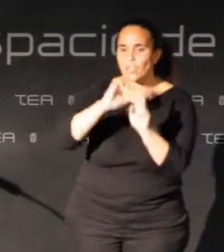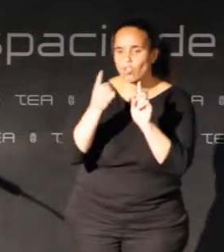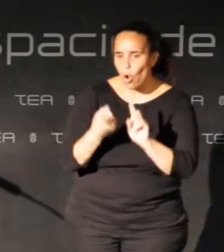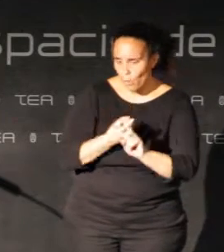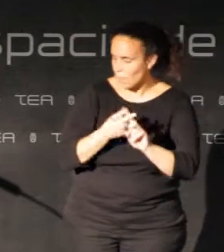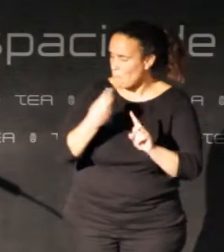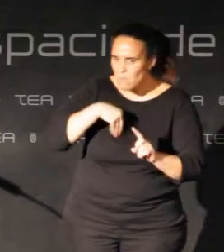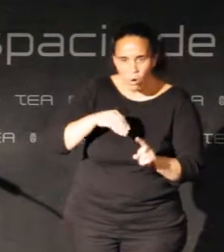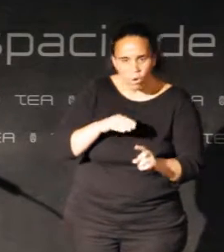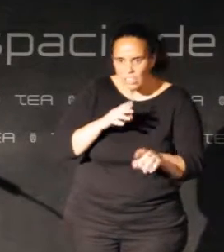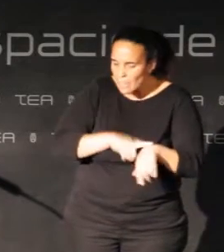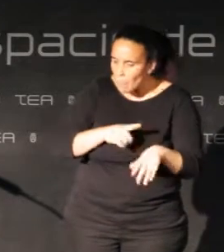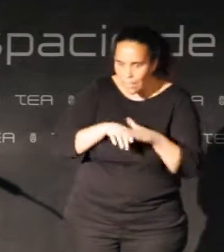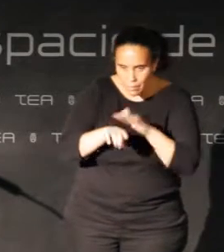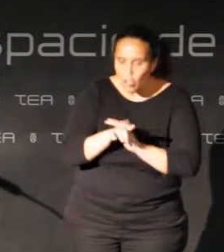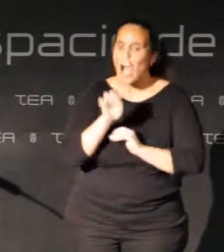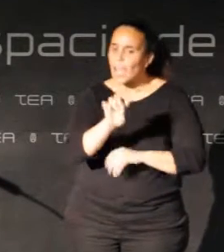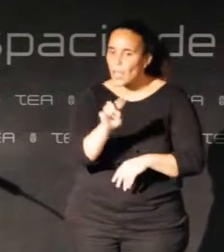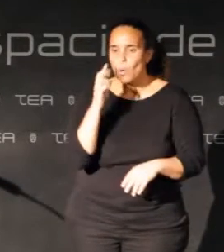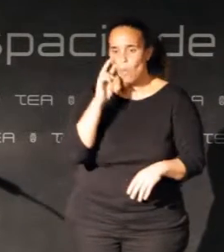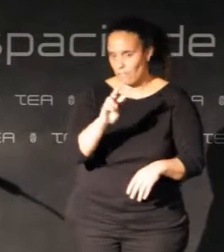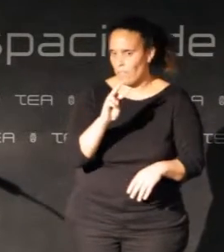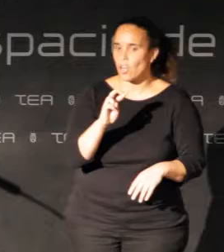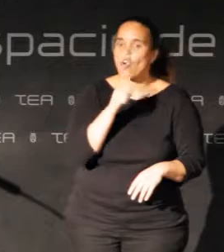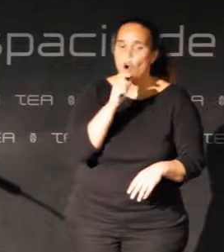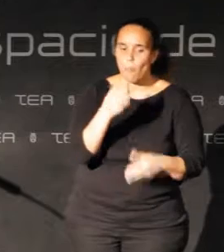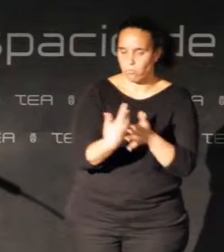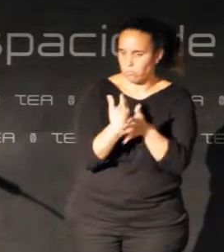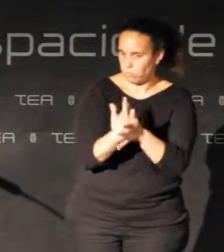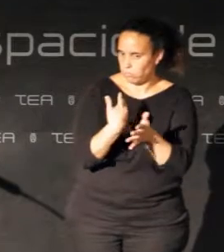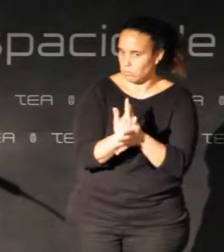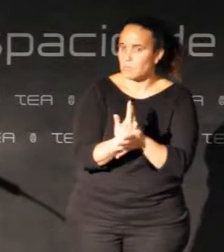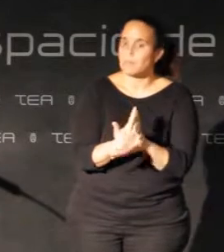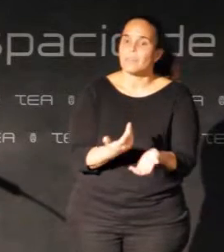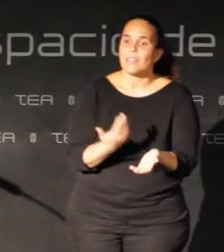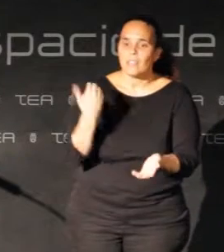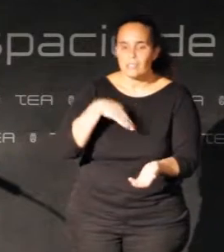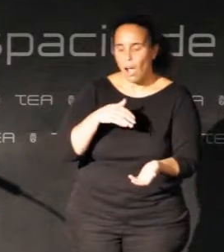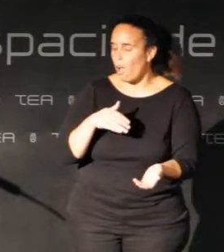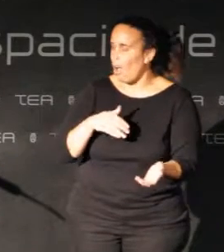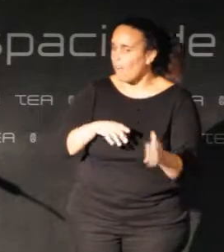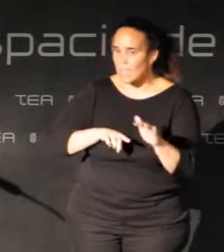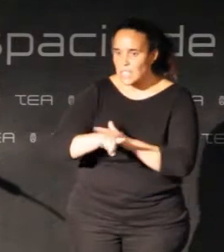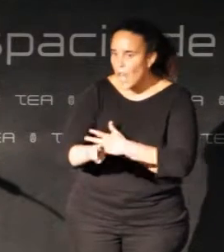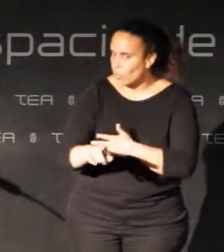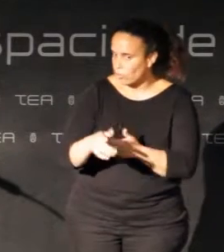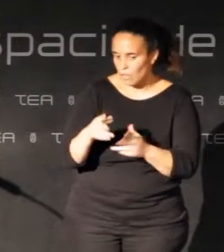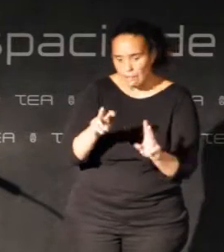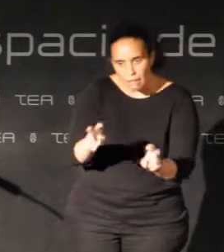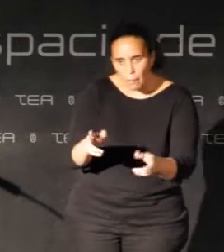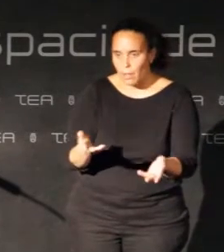de la tramitación. En este sentido, bueno, pues también ya estamos avanzando en esta línea, como les he comentado